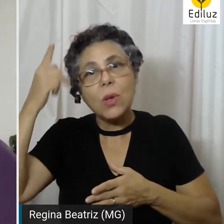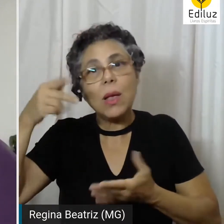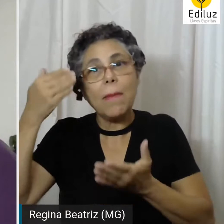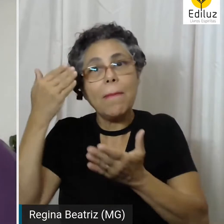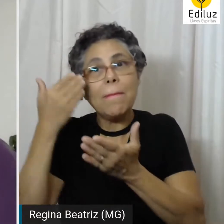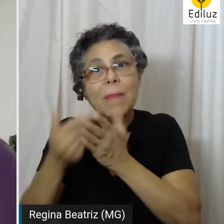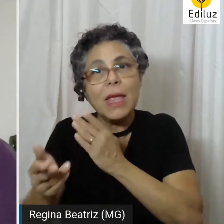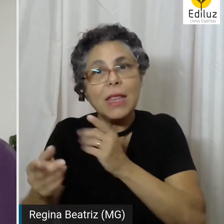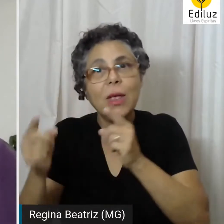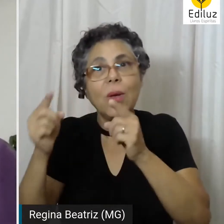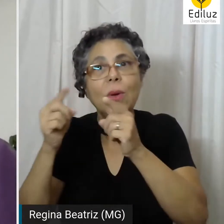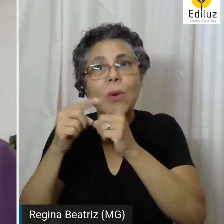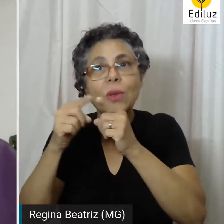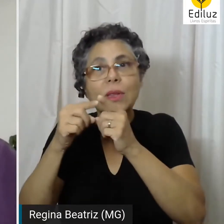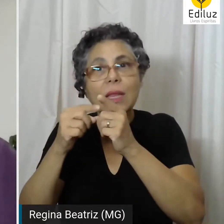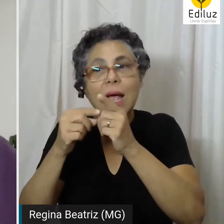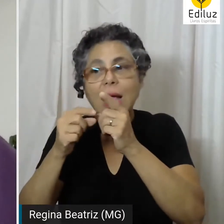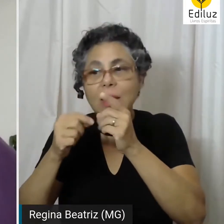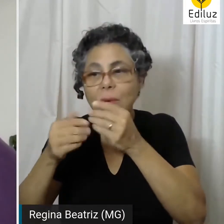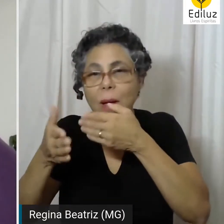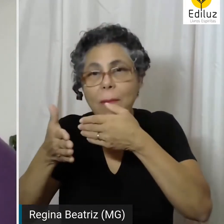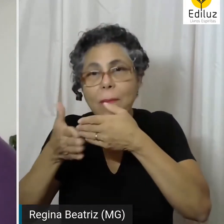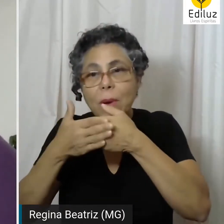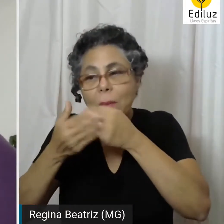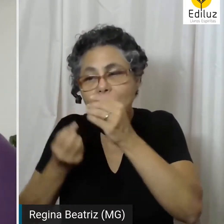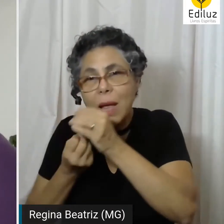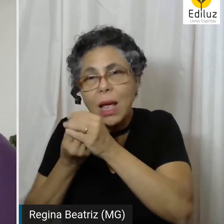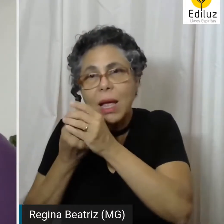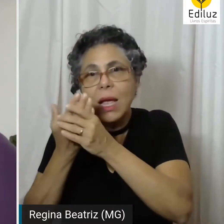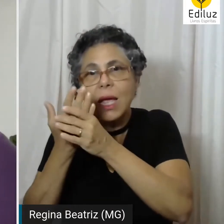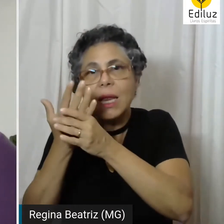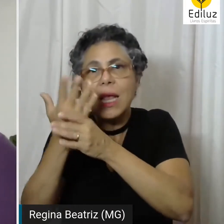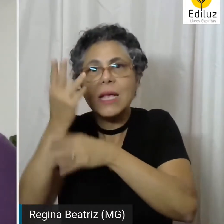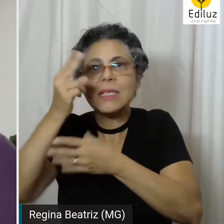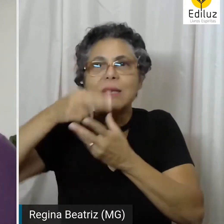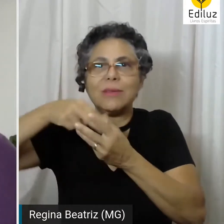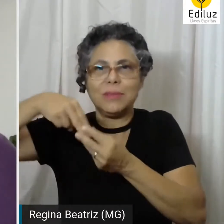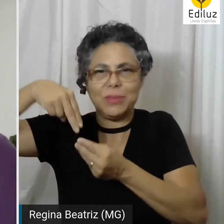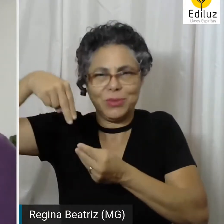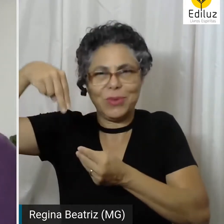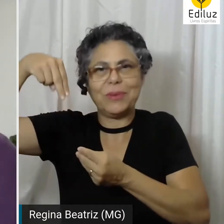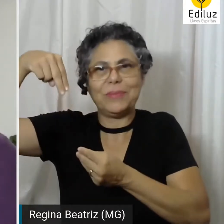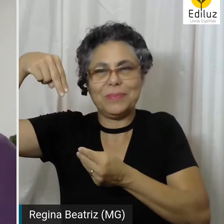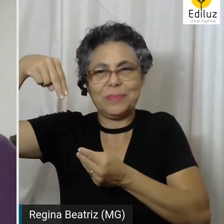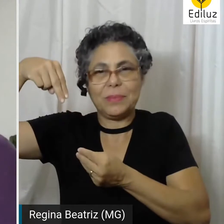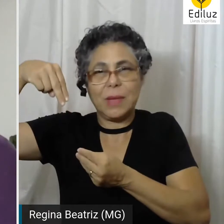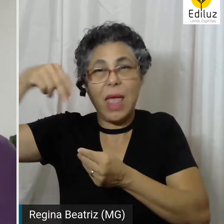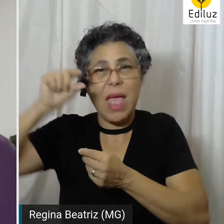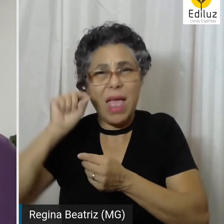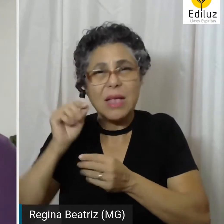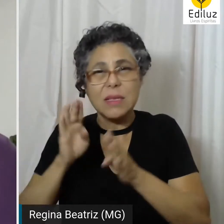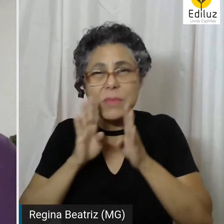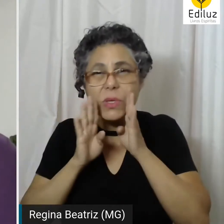com sua origem espiritual. A psicologia